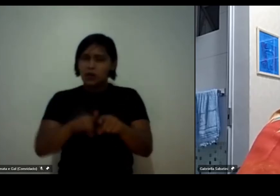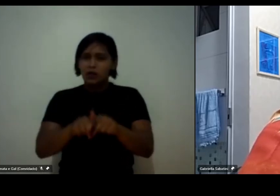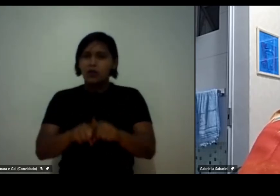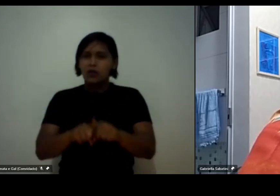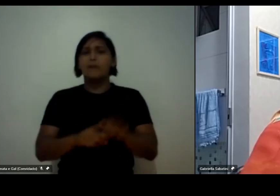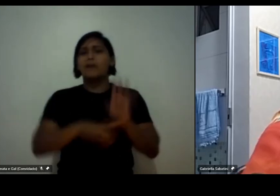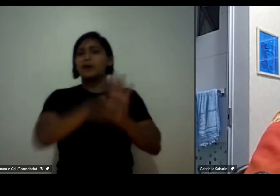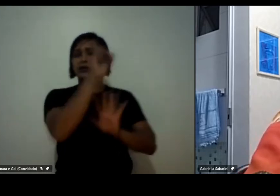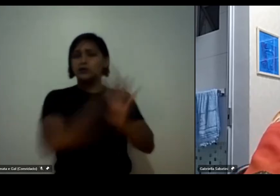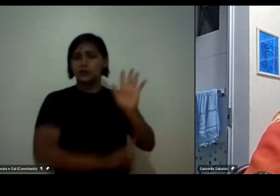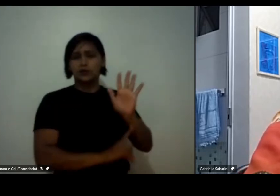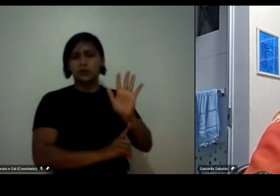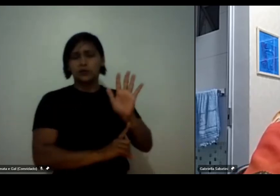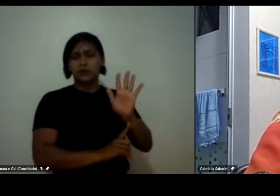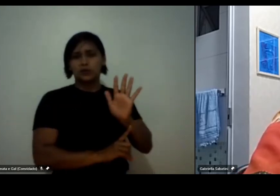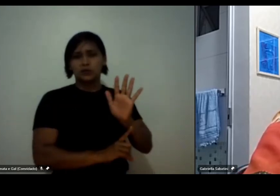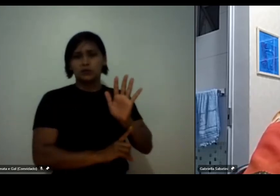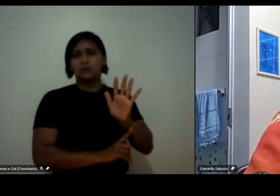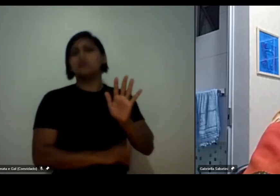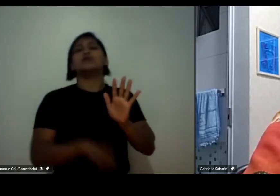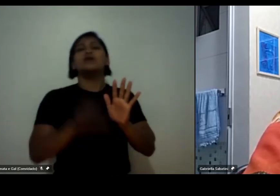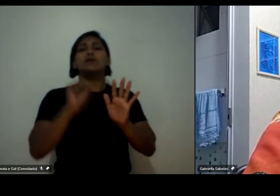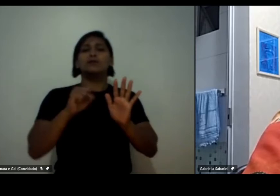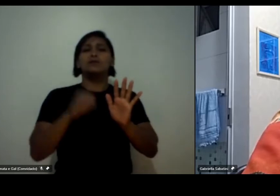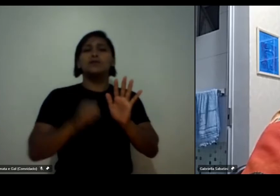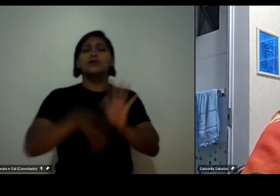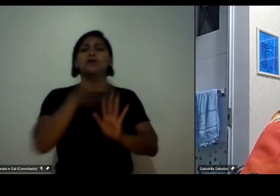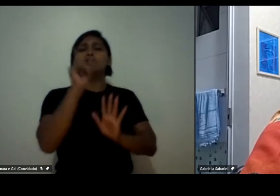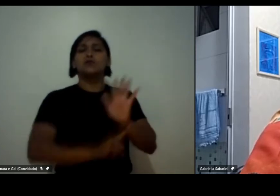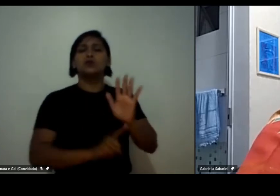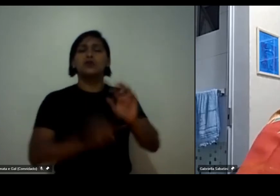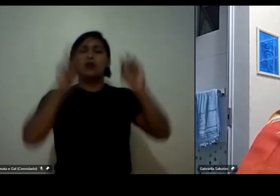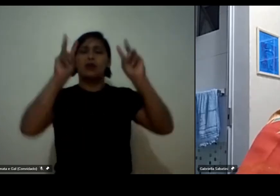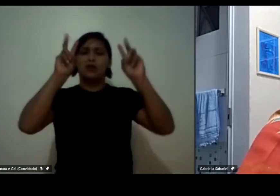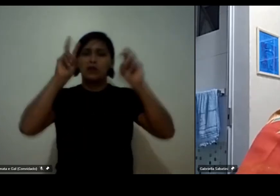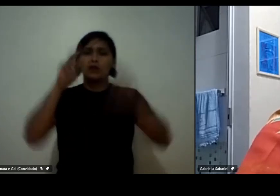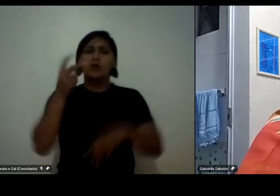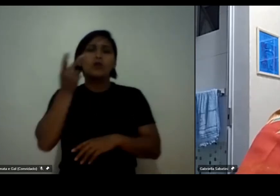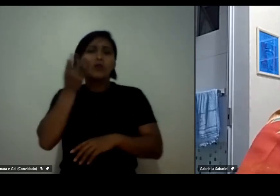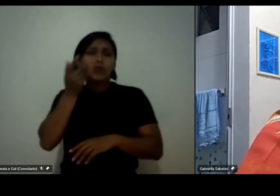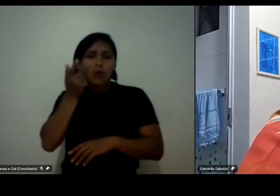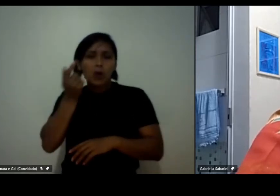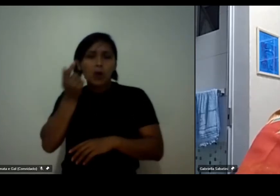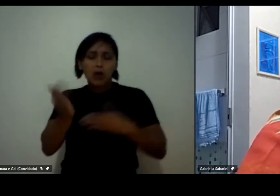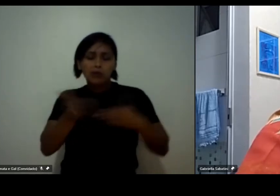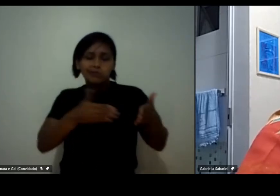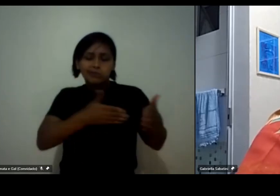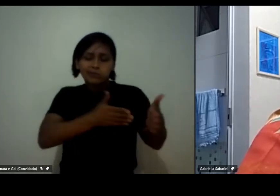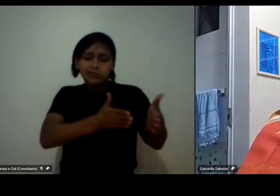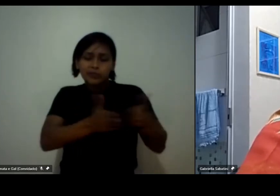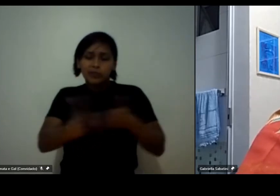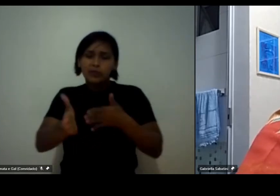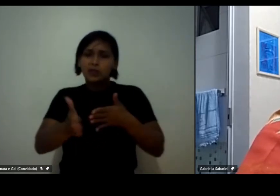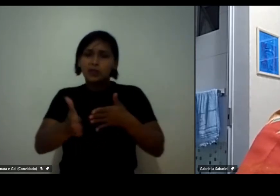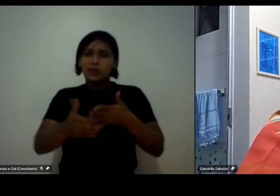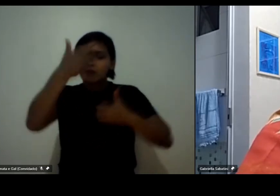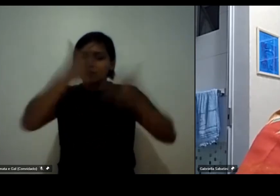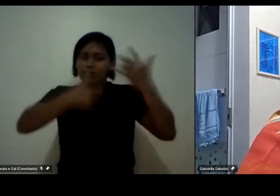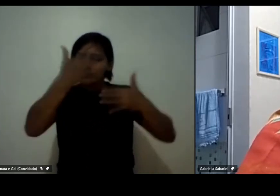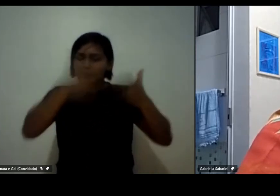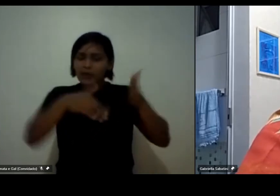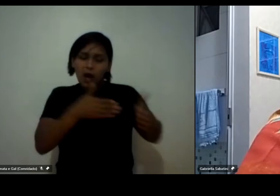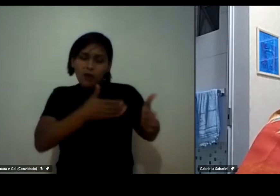E assim, abre aspas, o normal é como desviante, e a explicação de seu